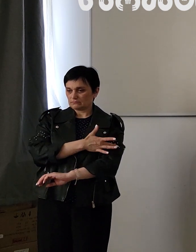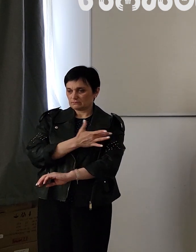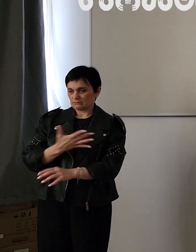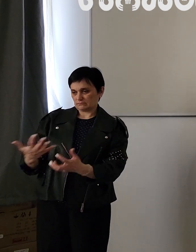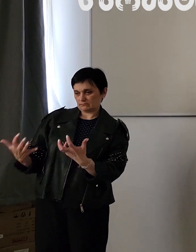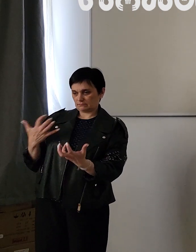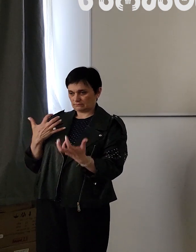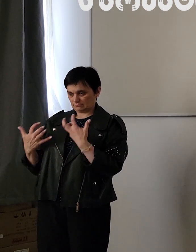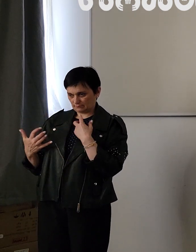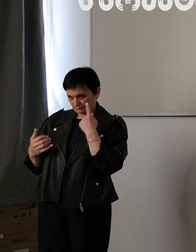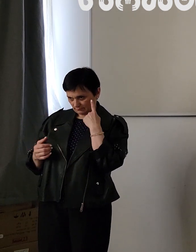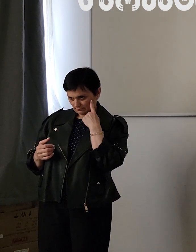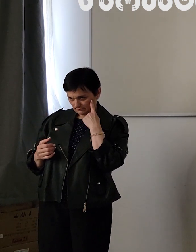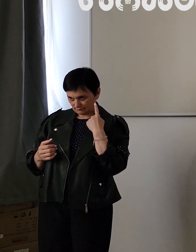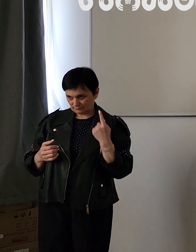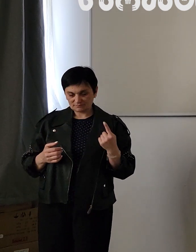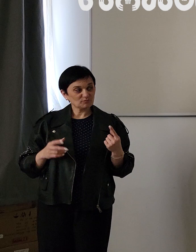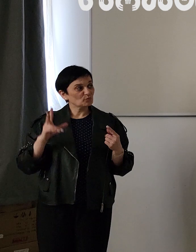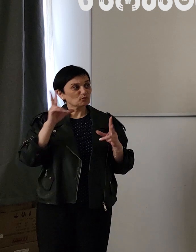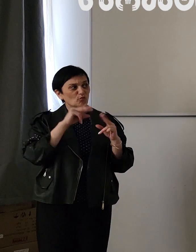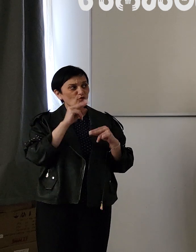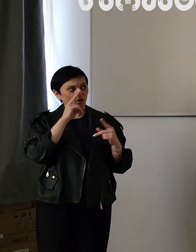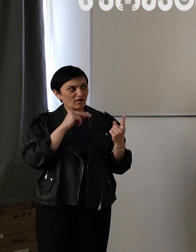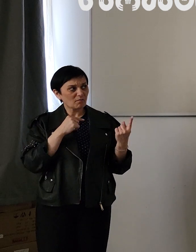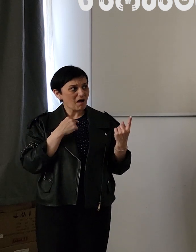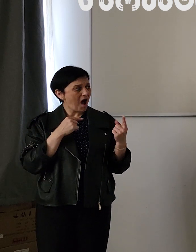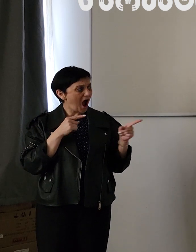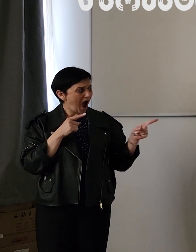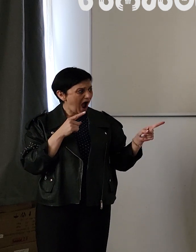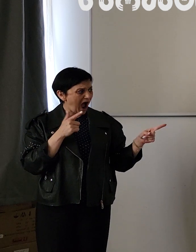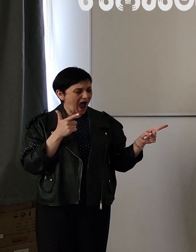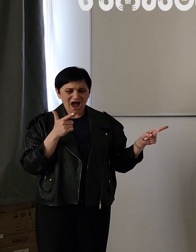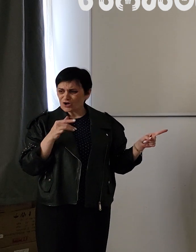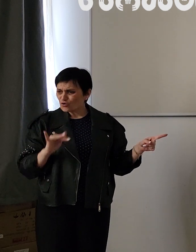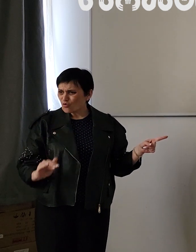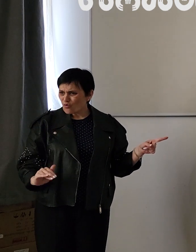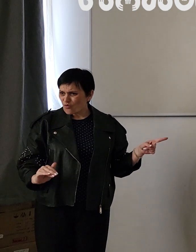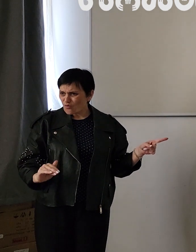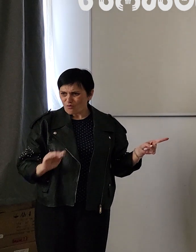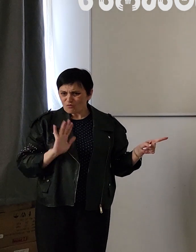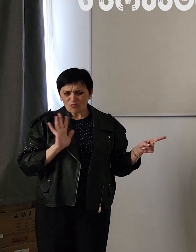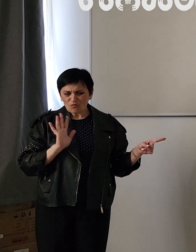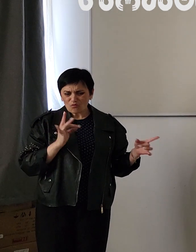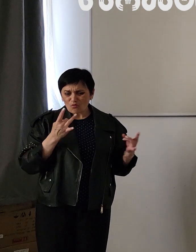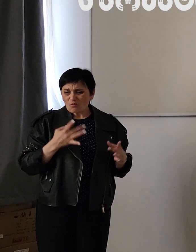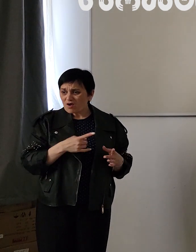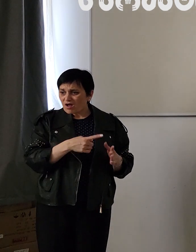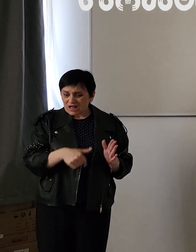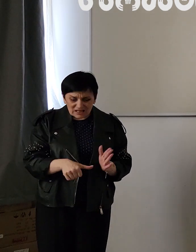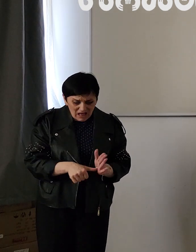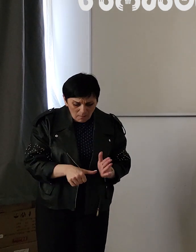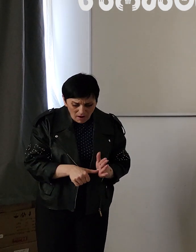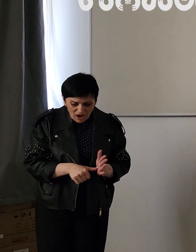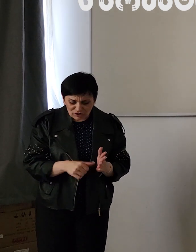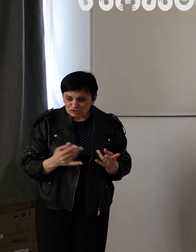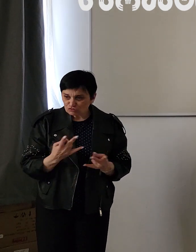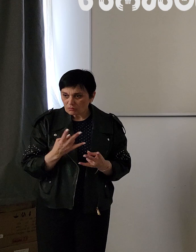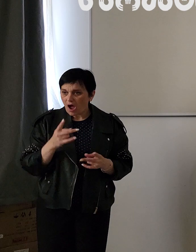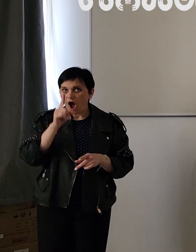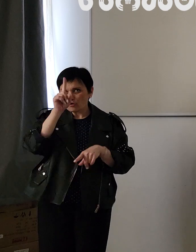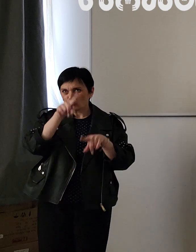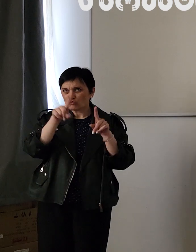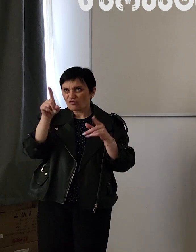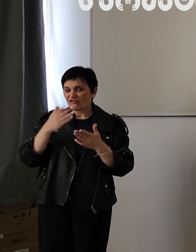ეს ერთი გაგება. თუმცა ამ შემთხვევაში გიომ კი არაფერი არ დააშავა. მას უბრალოდ დახმარება ჭირდება. მაგრამ ხა ზოგი ხო